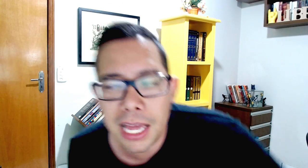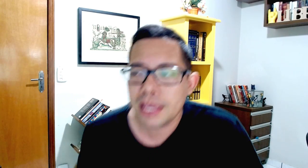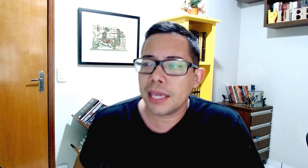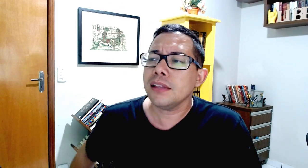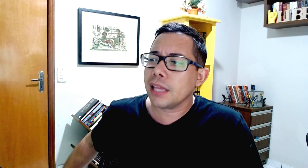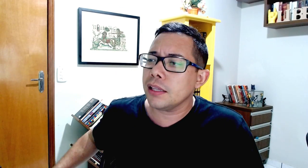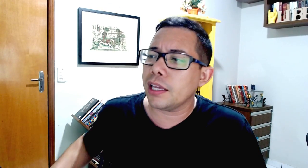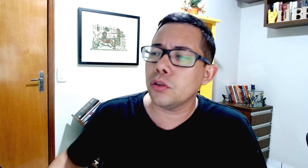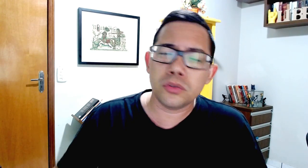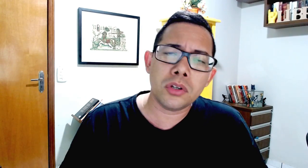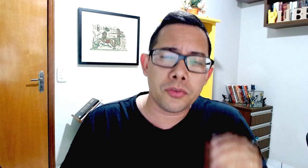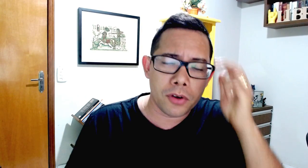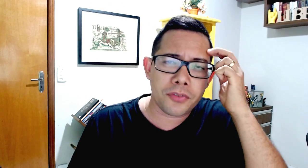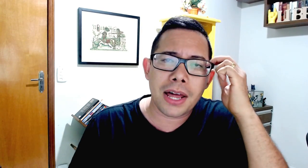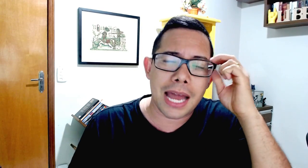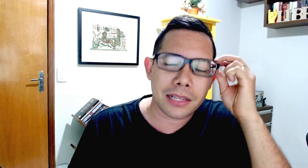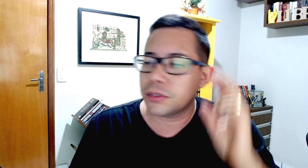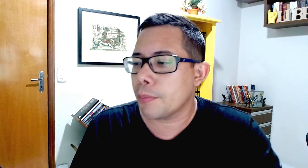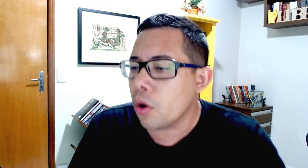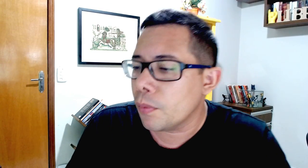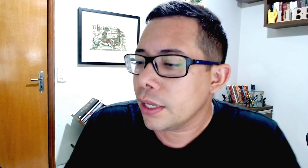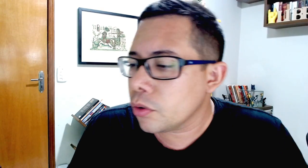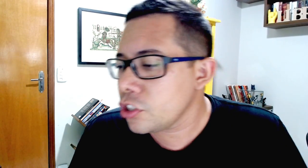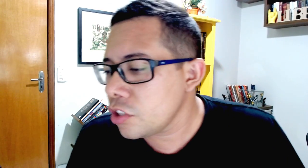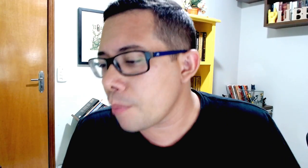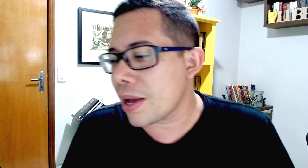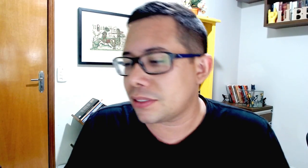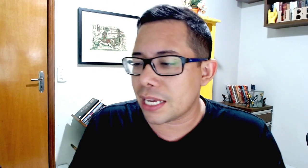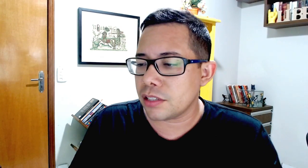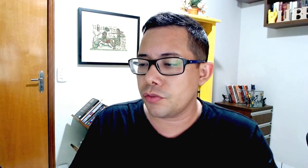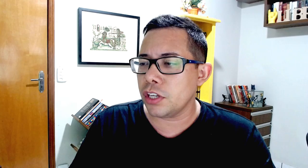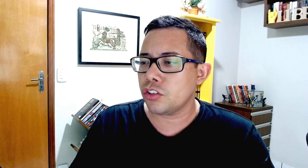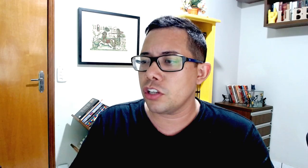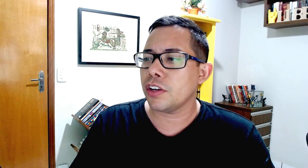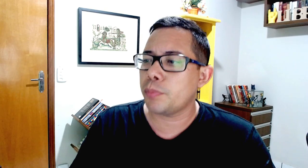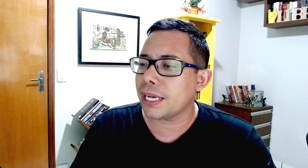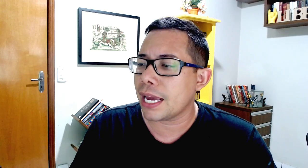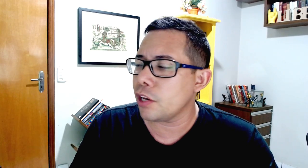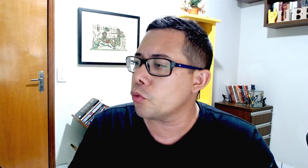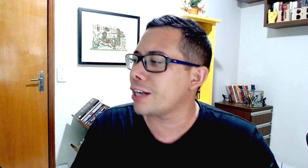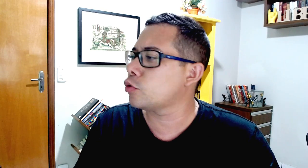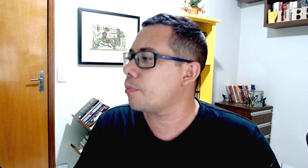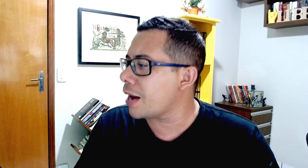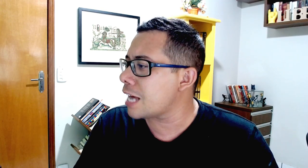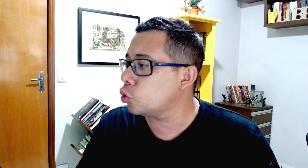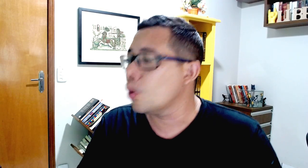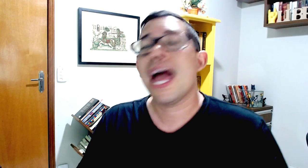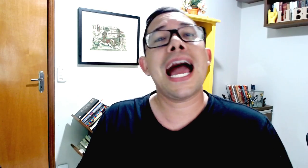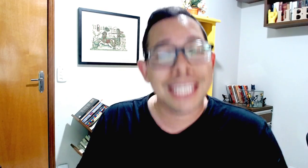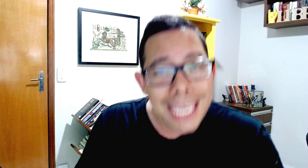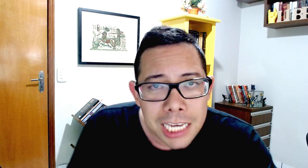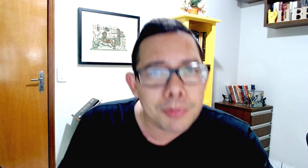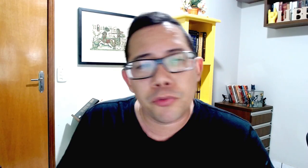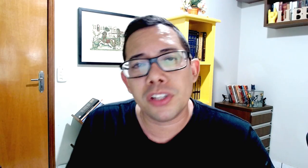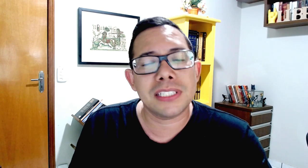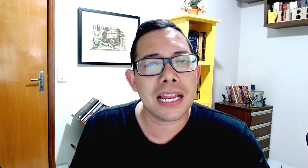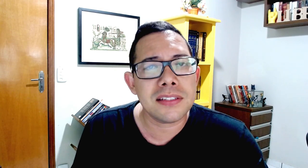você está entendendo tudo que foi falar Tá bom então a gente vai passar esse vídeo hein vai explicar Ele um passo a passo a Kelly Lima foi